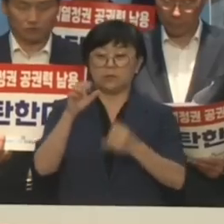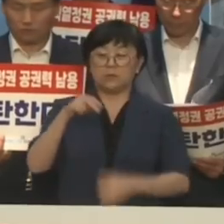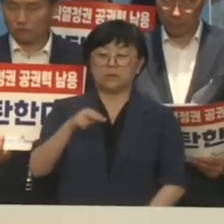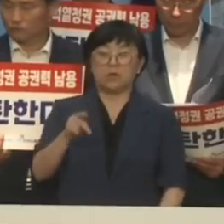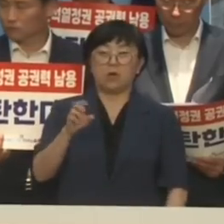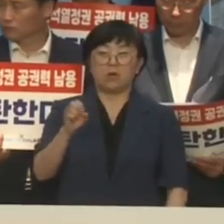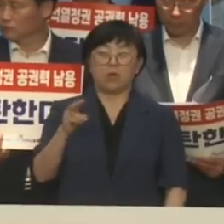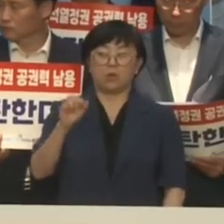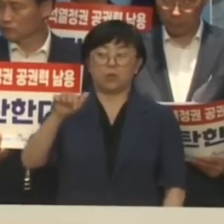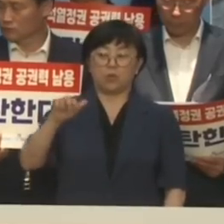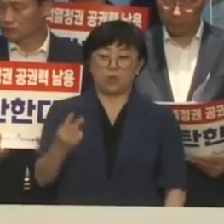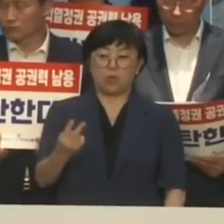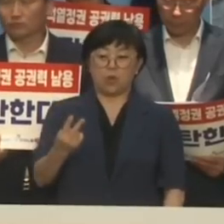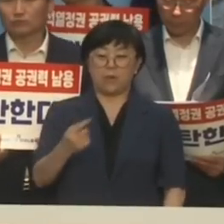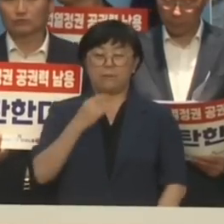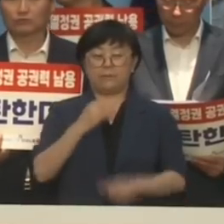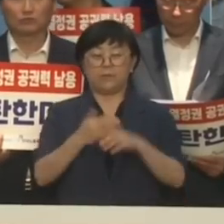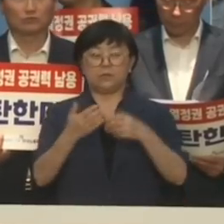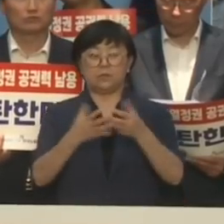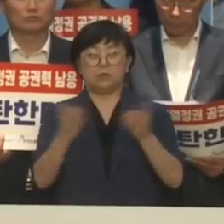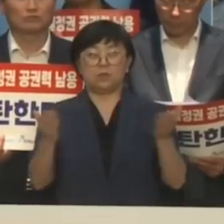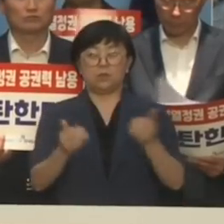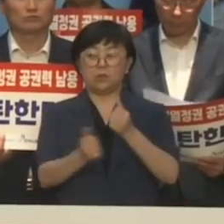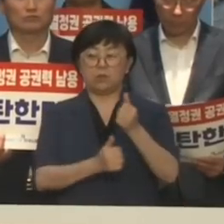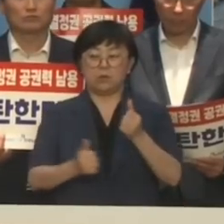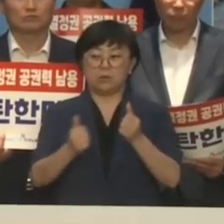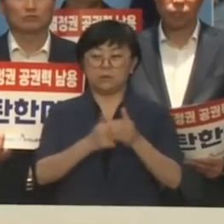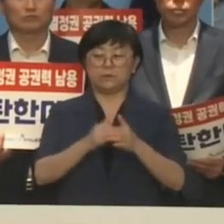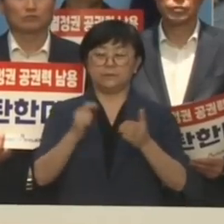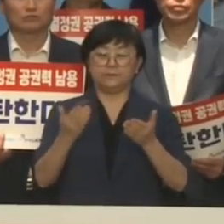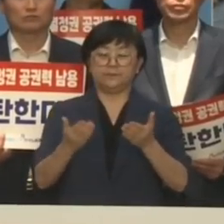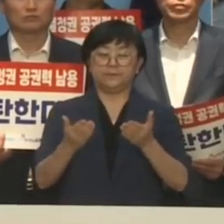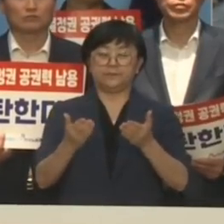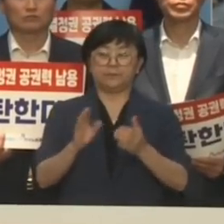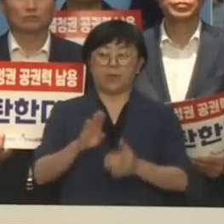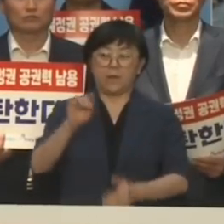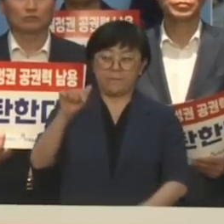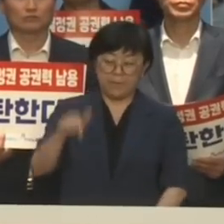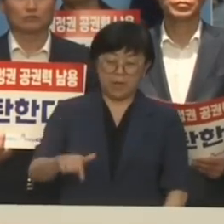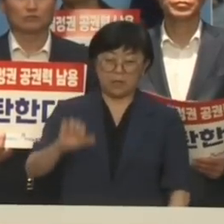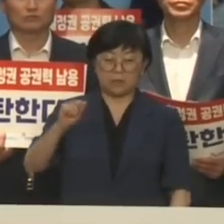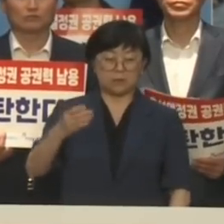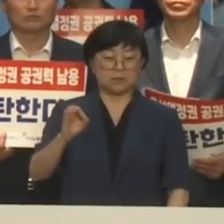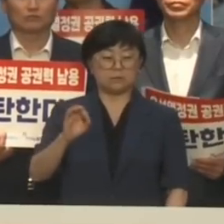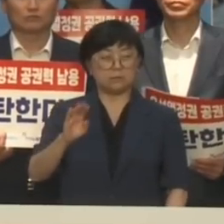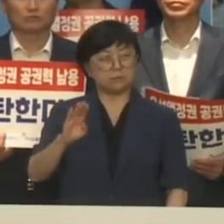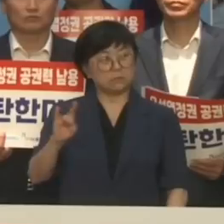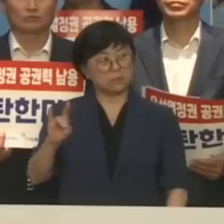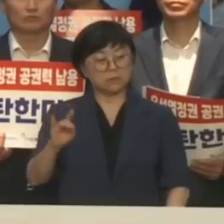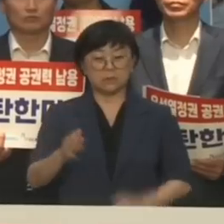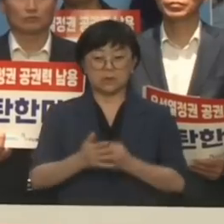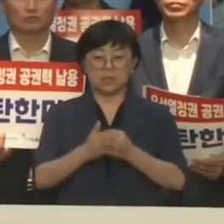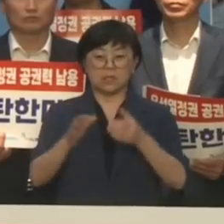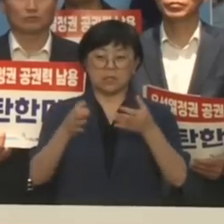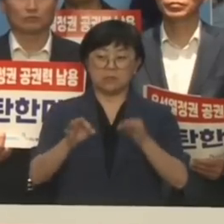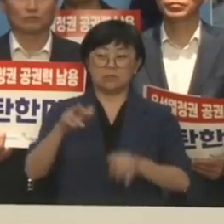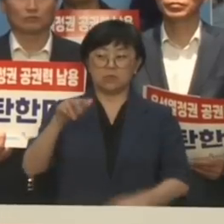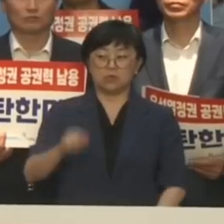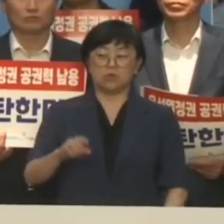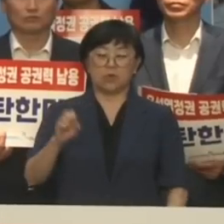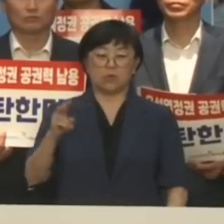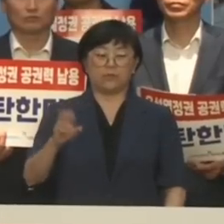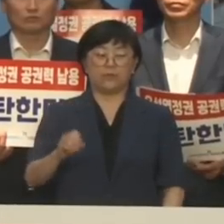의원님의 인사말씀에 이어서 더불어민주당 전국노동위원장이시자 금융노조위원장을 맡고 계신 박홍배 위원장 동지 그리고 김주영